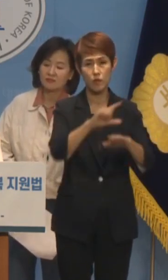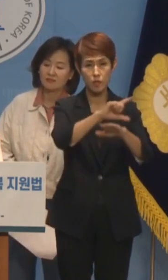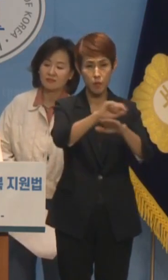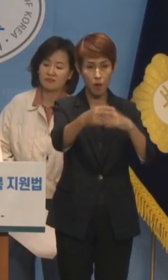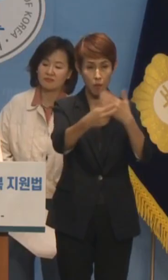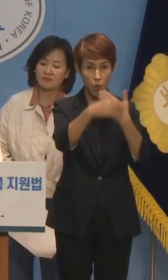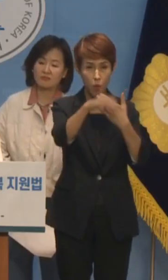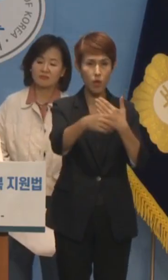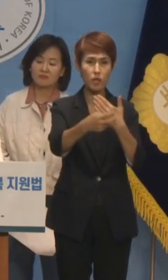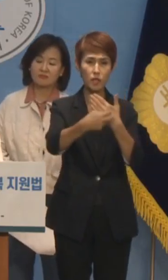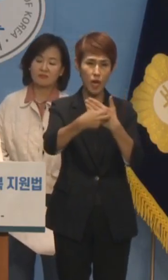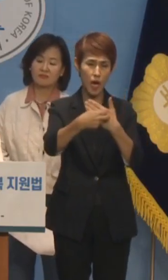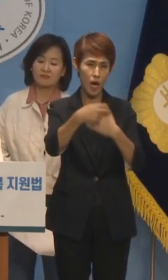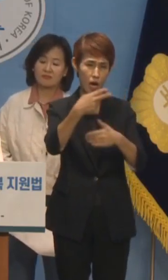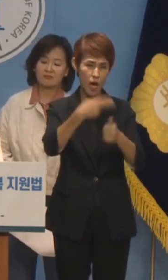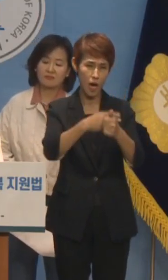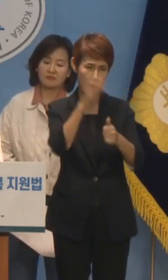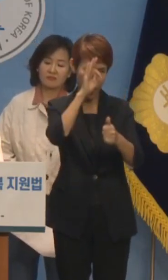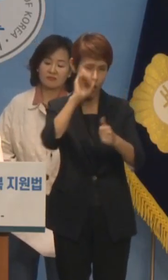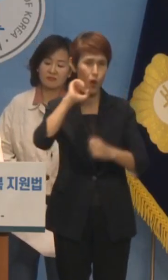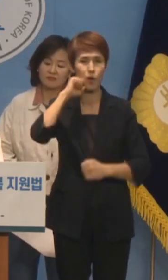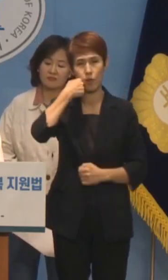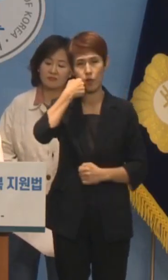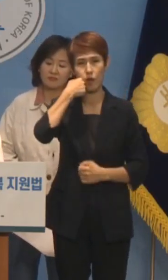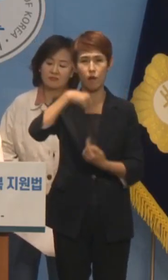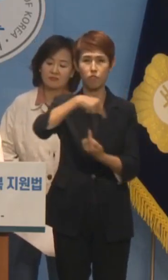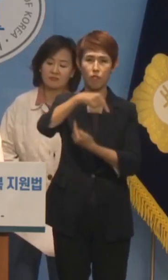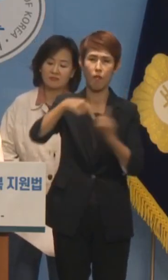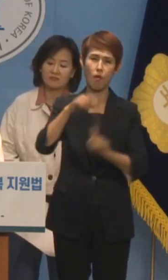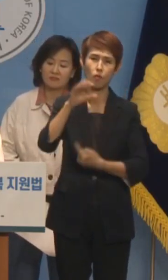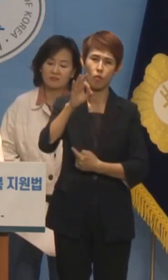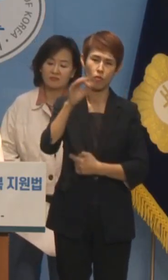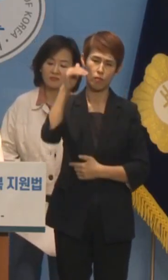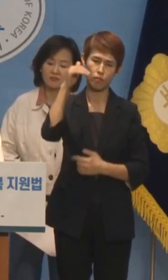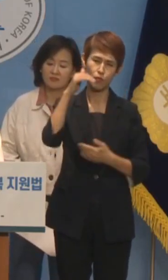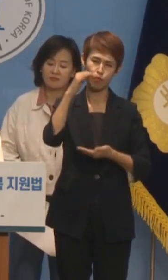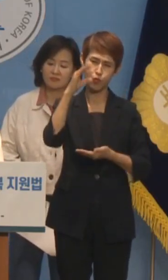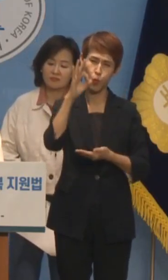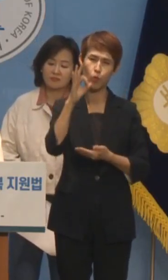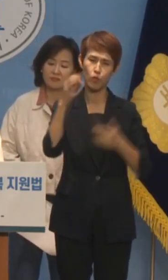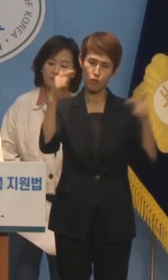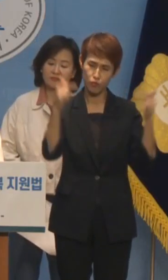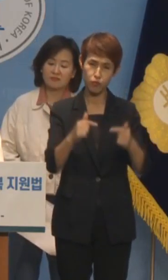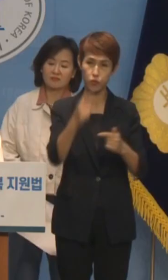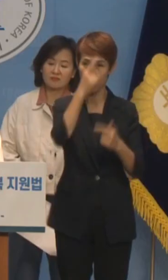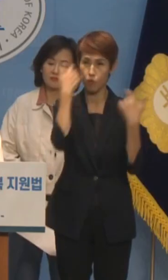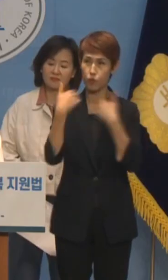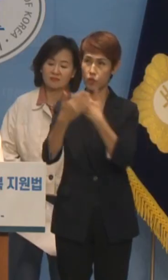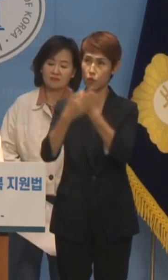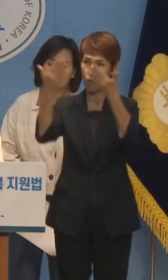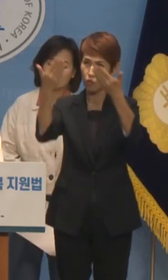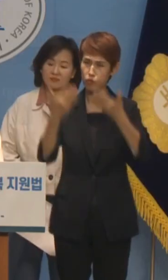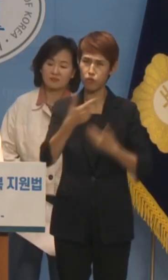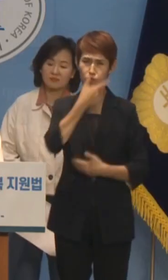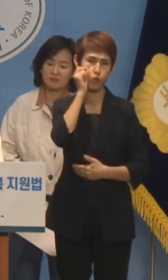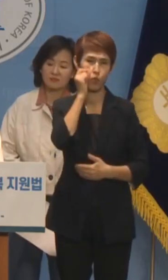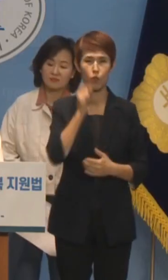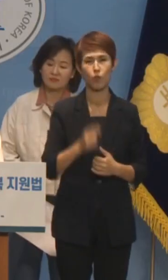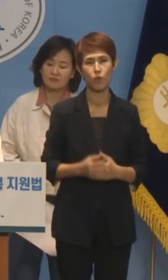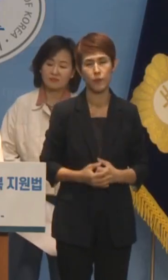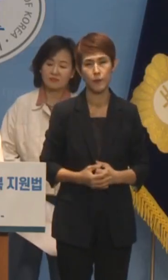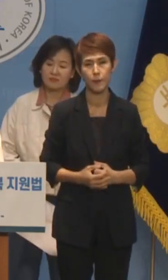점점 어려워지고 운영 자금도 줄어들고 정부 지원금마저 턱없이 부족한